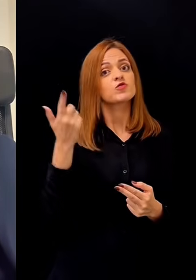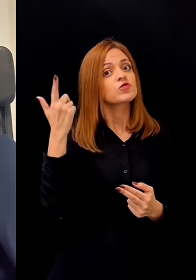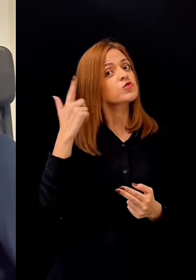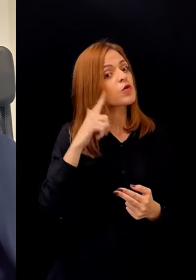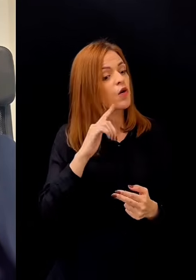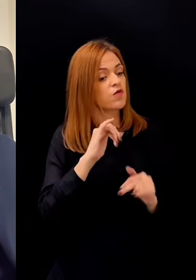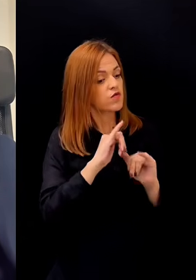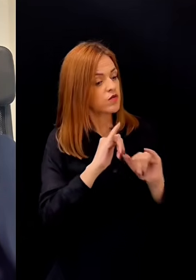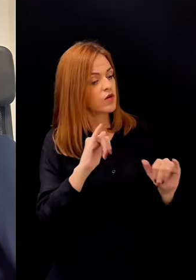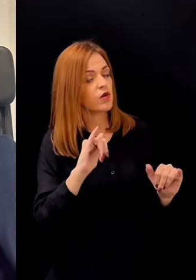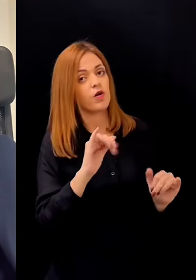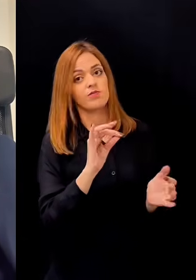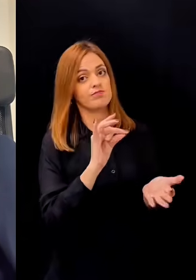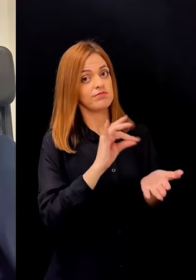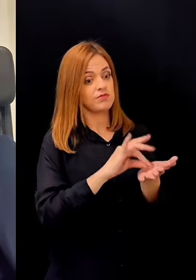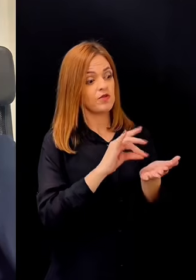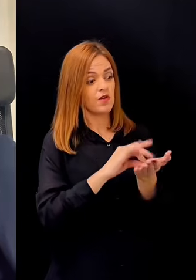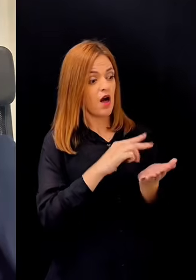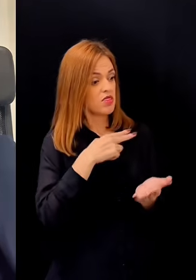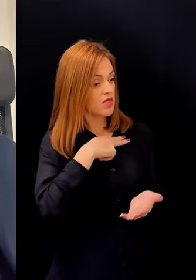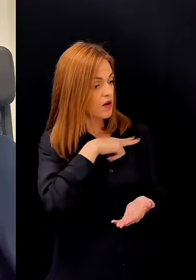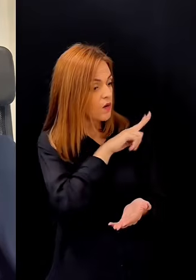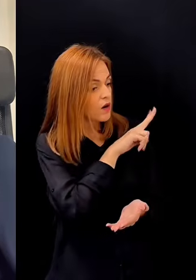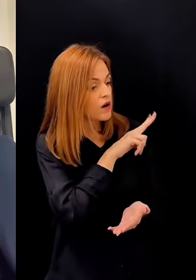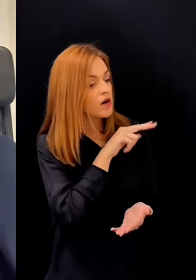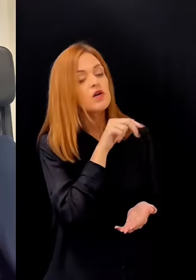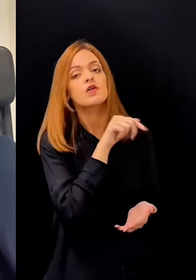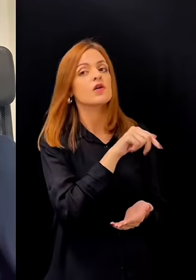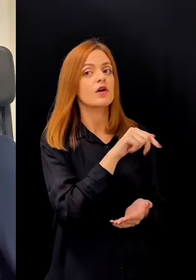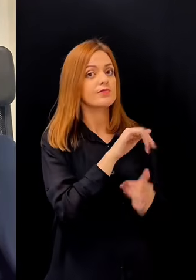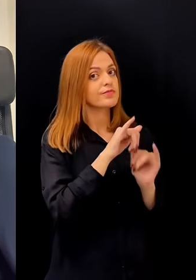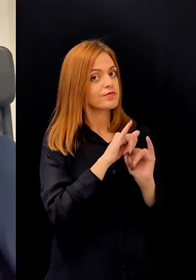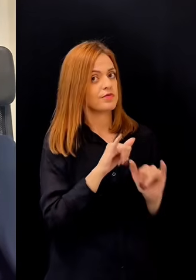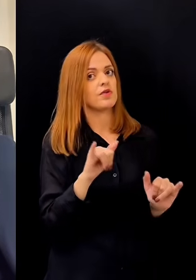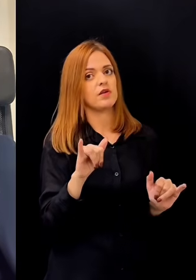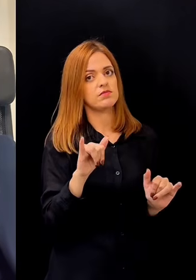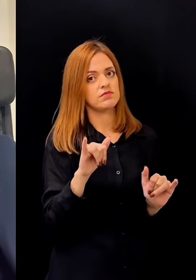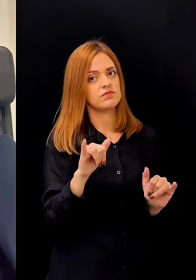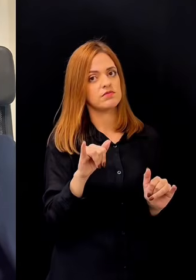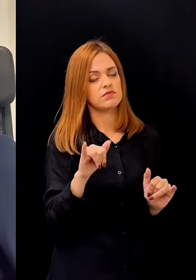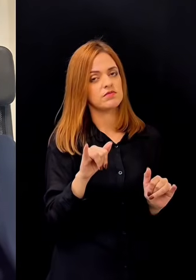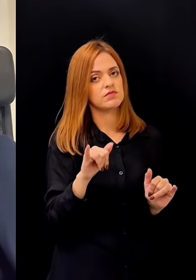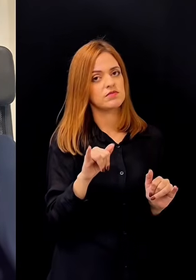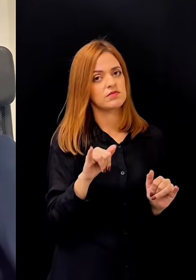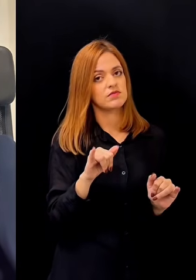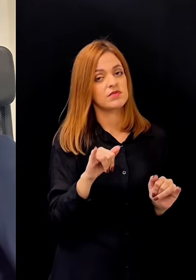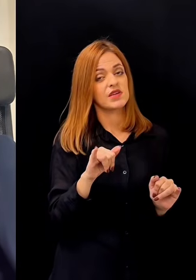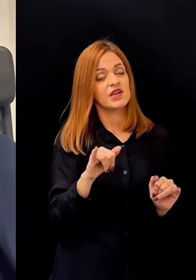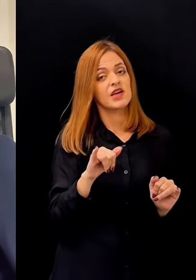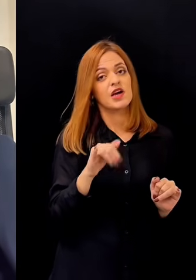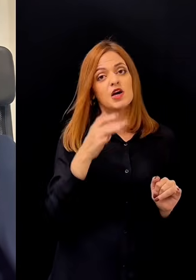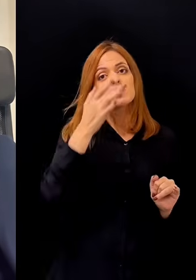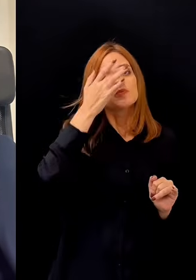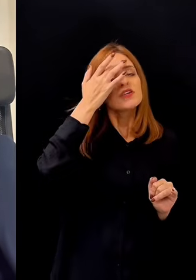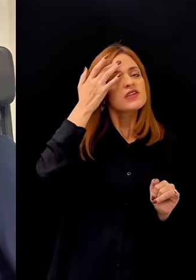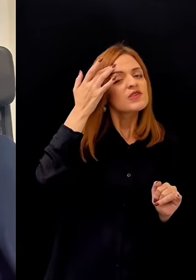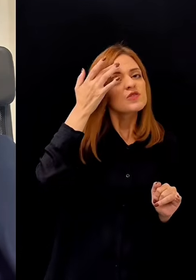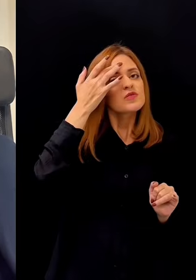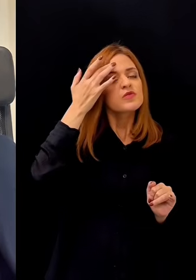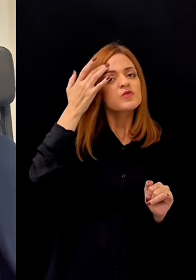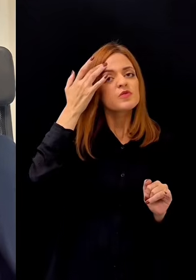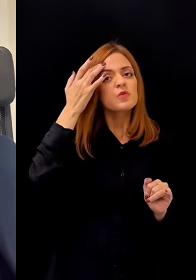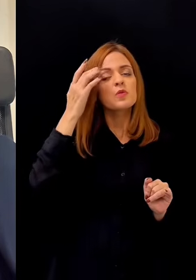disse, na verdade te digo, que aquele que